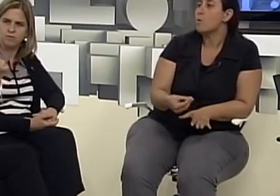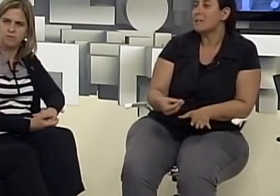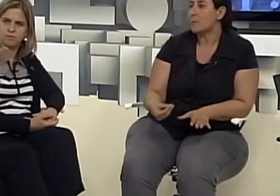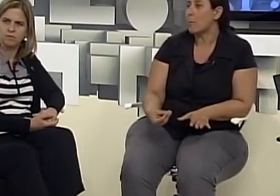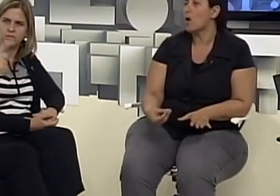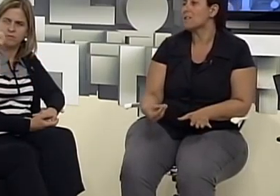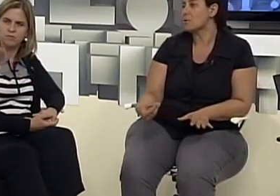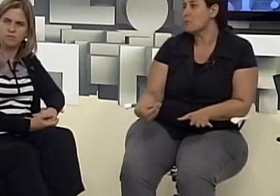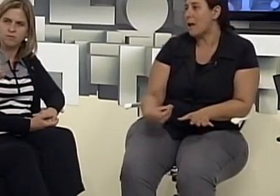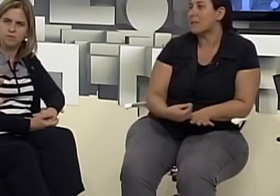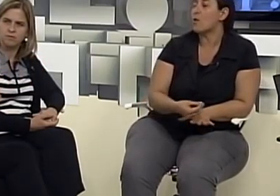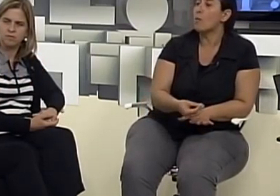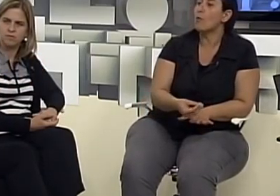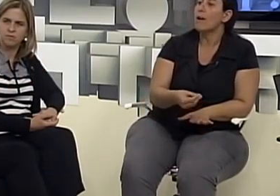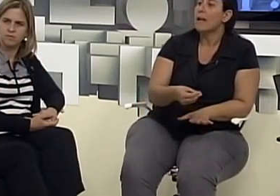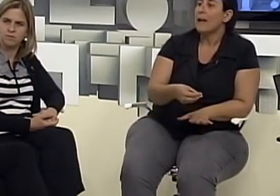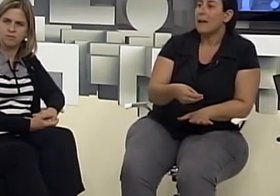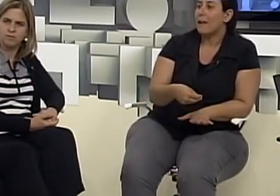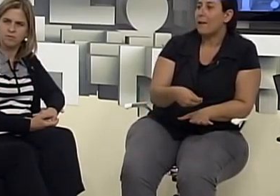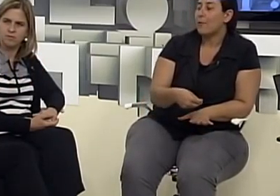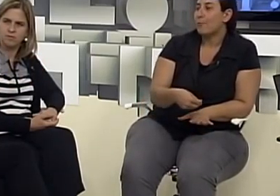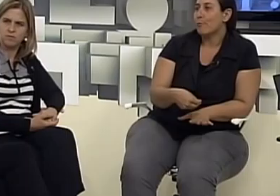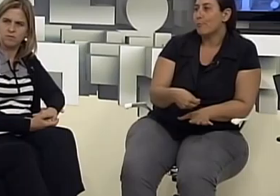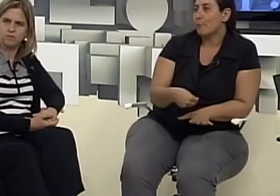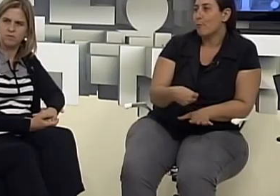é uma das propostas do MEC como